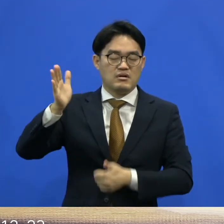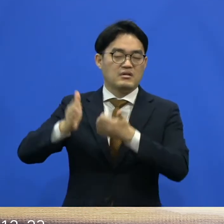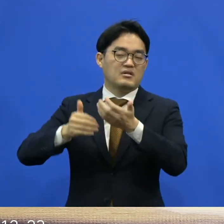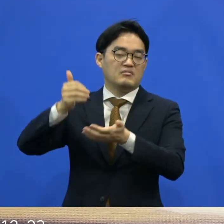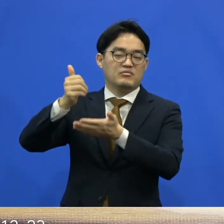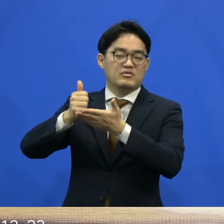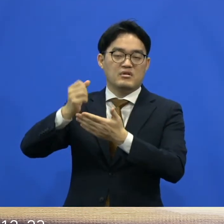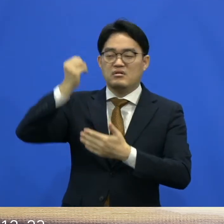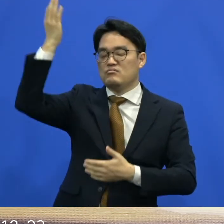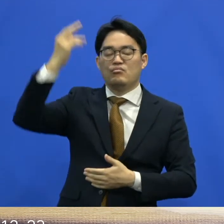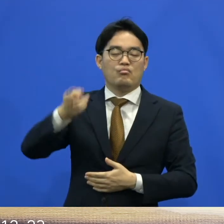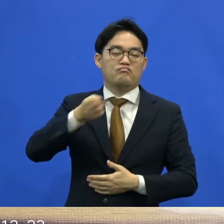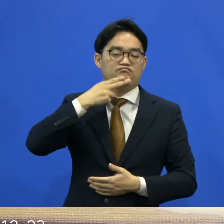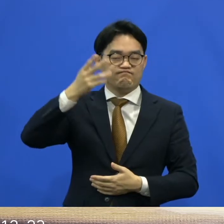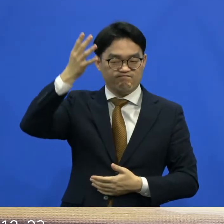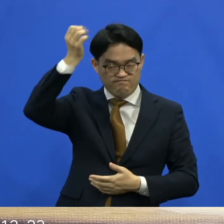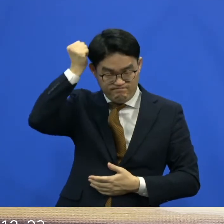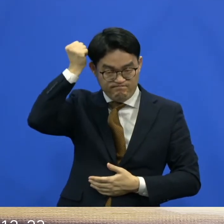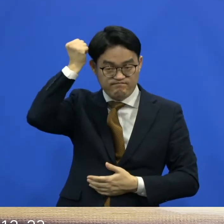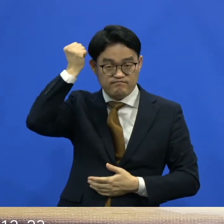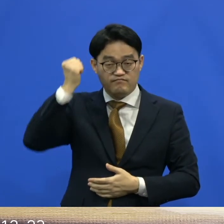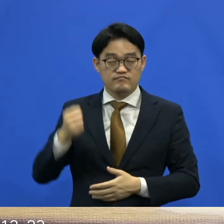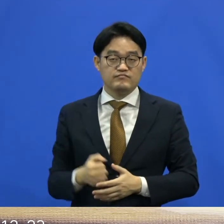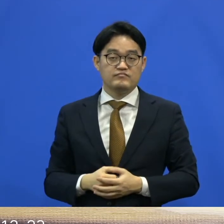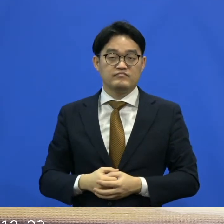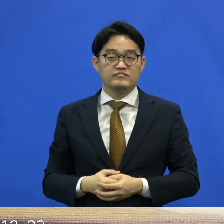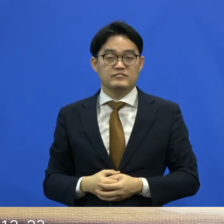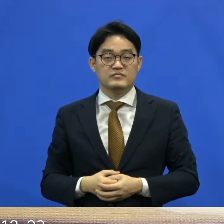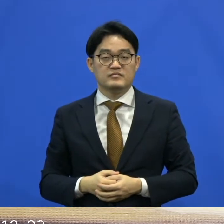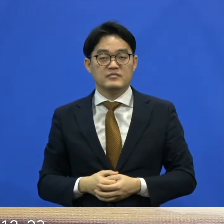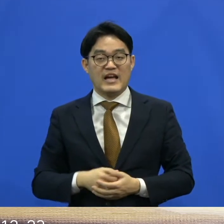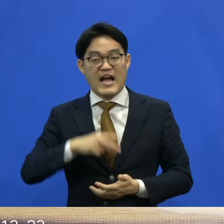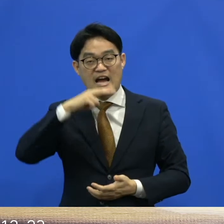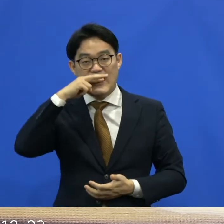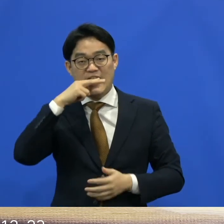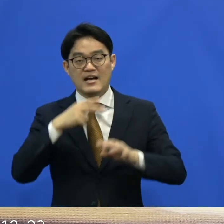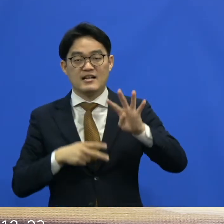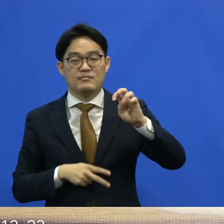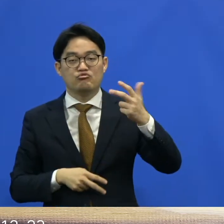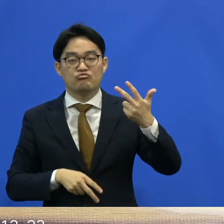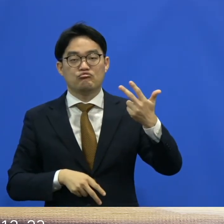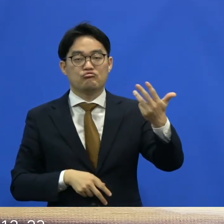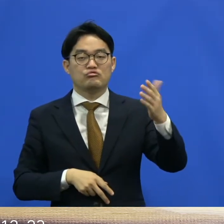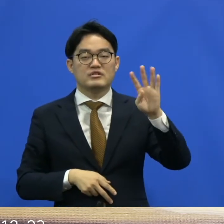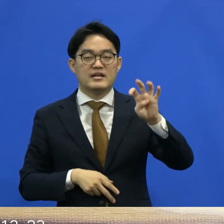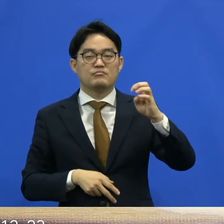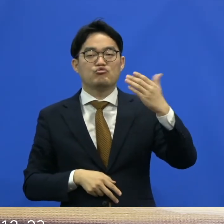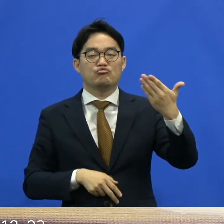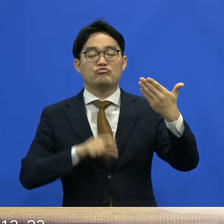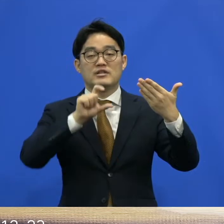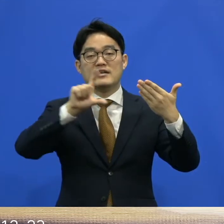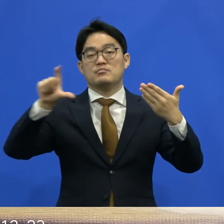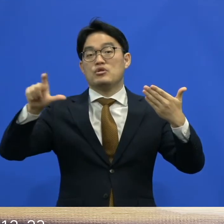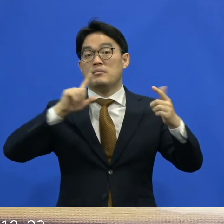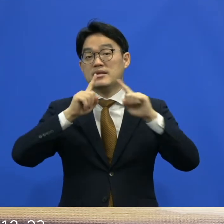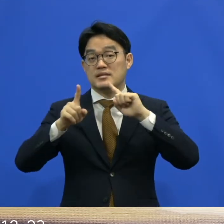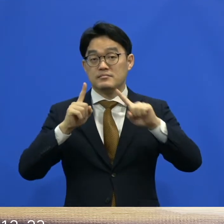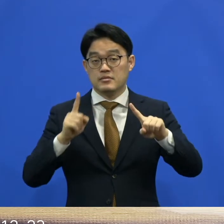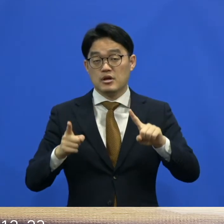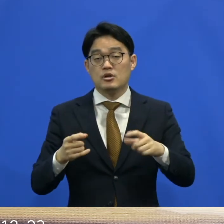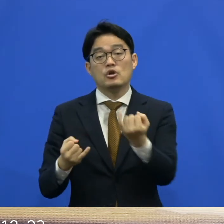이사야 49장 15절에 여인이 어찌 그 젖먹는 자식을 잊겠으며 자기 태에서 난 아들을 긍휼히